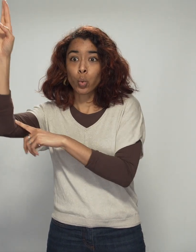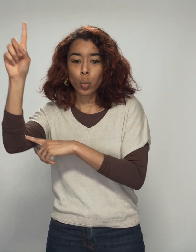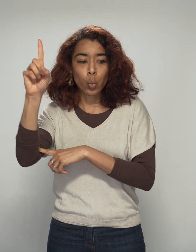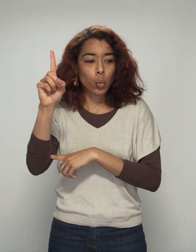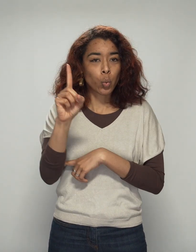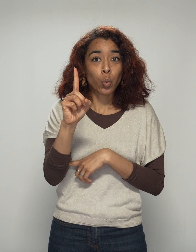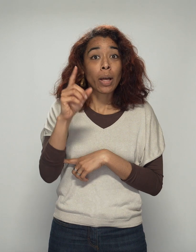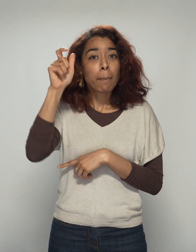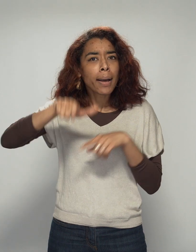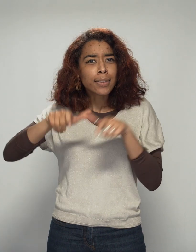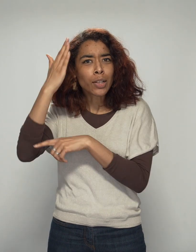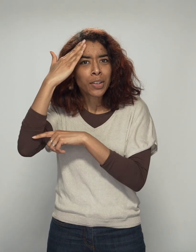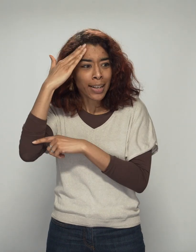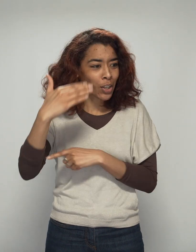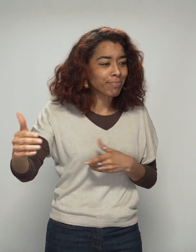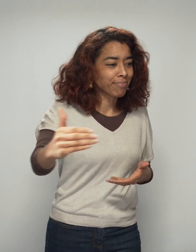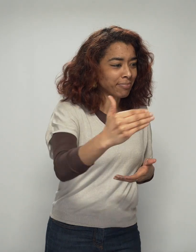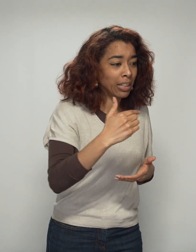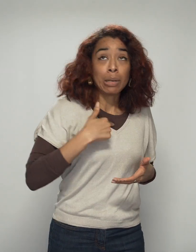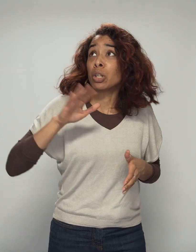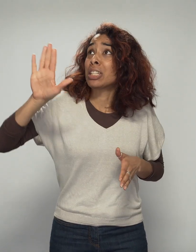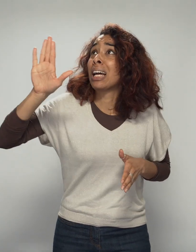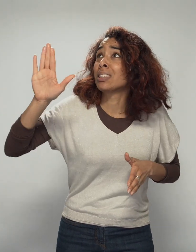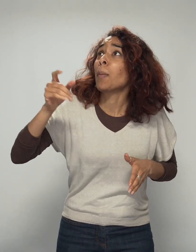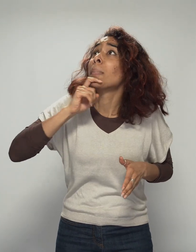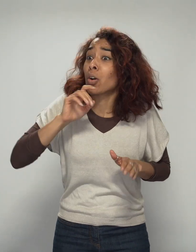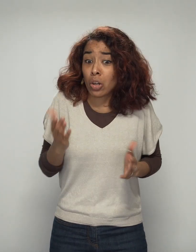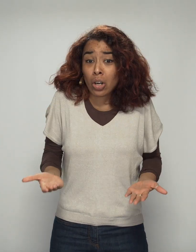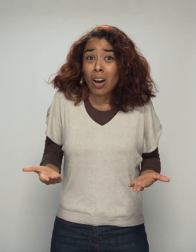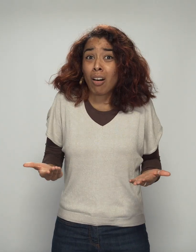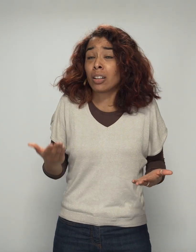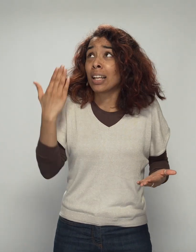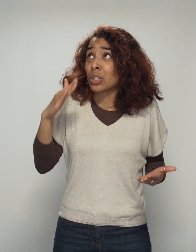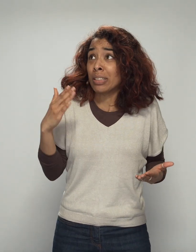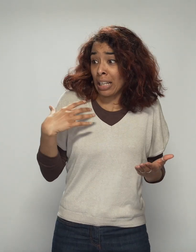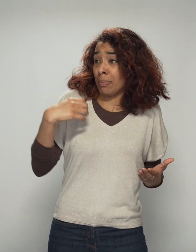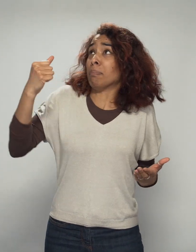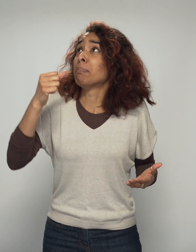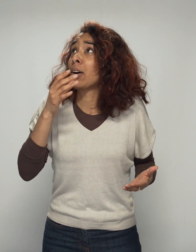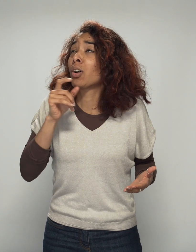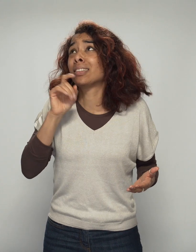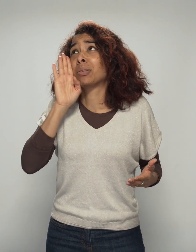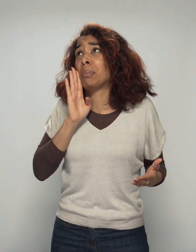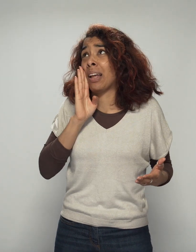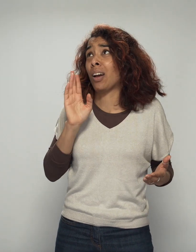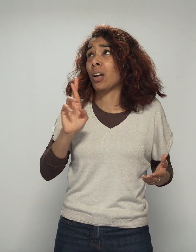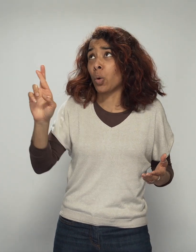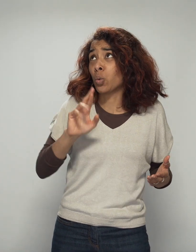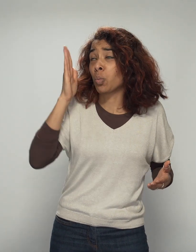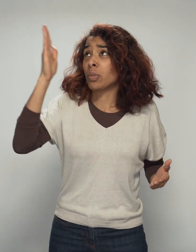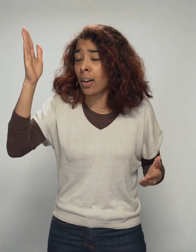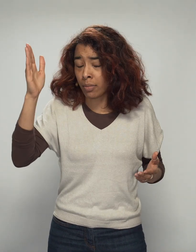fait, revenait chercher ceux qu'il connaissait et que moi, je le suppliais de ne pas venir maintenant parce que je savais qu'il ne me prendrait pas